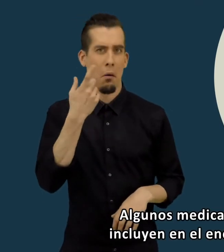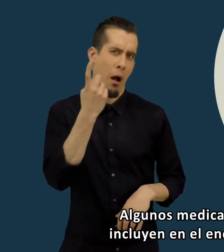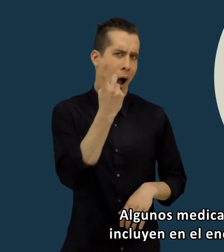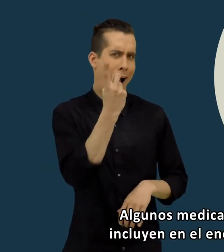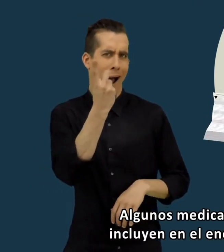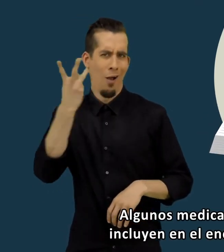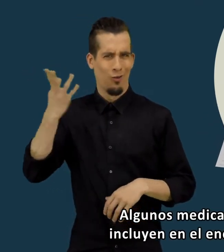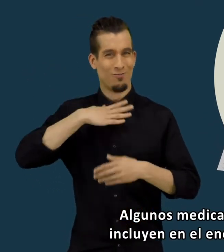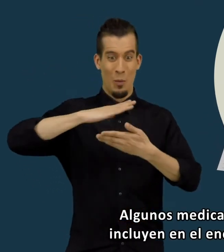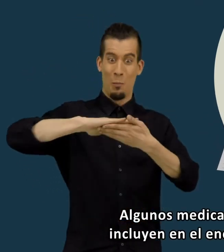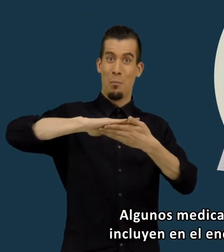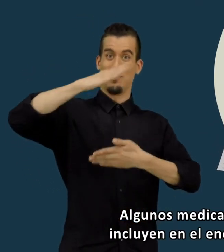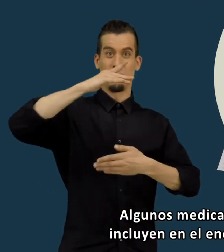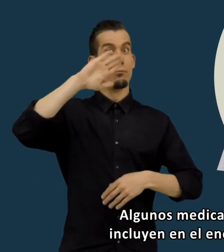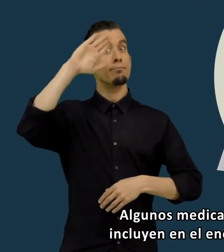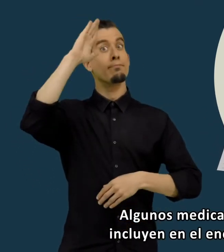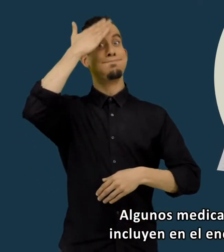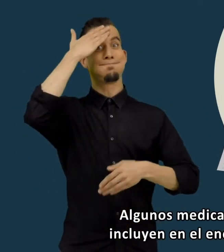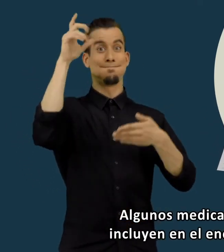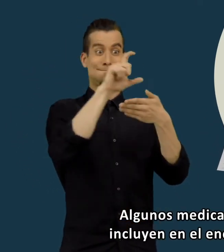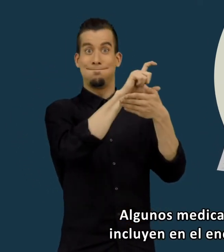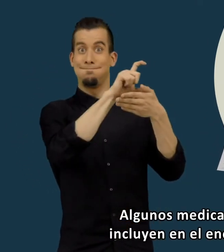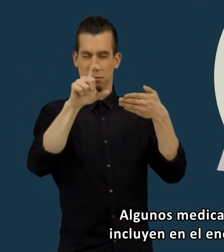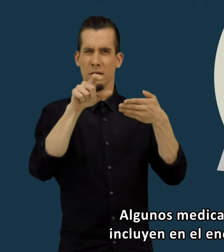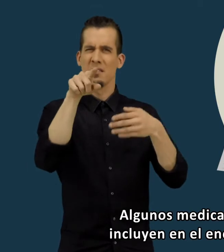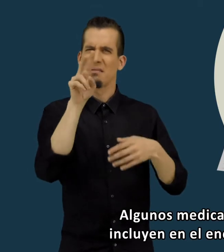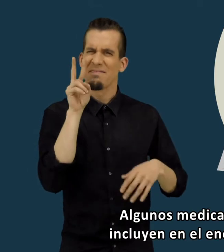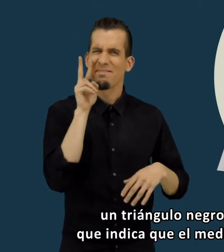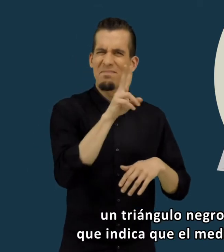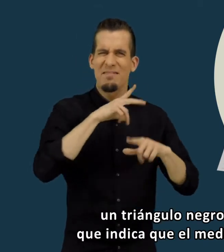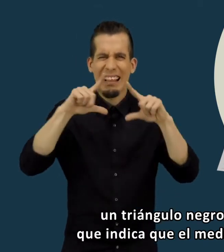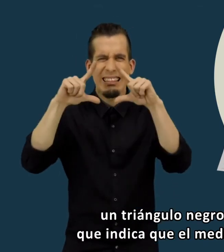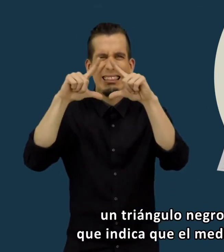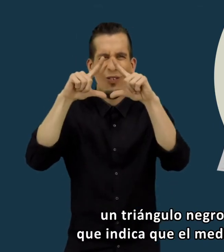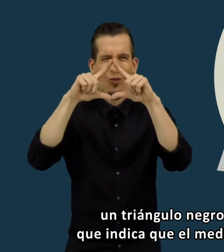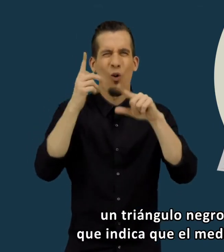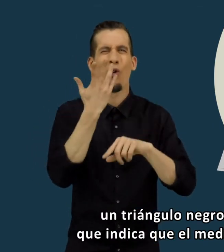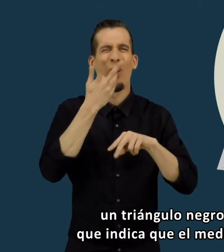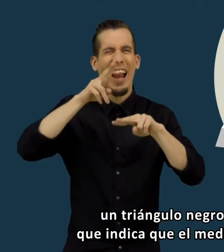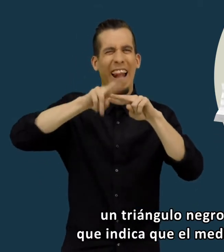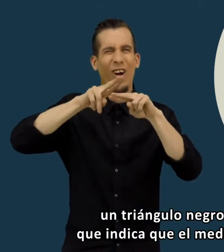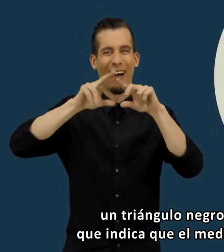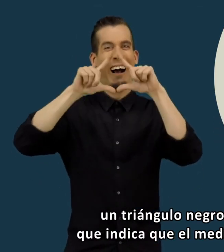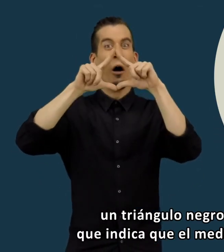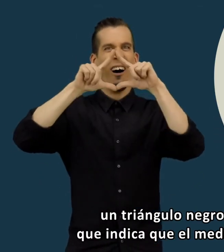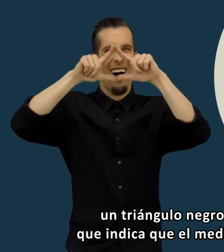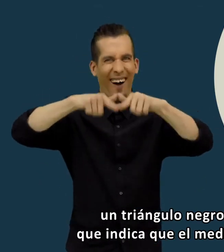Algunos medicamentos incluyen en el encabezado un triángulo negro invertido,